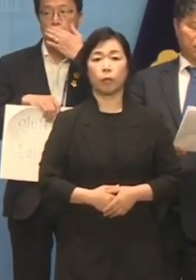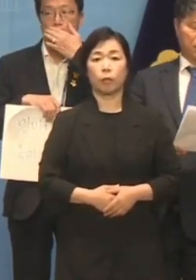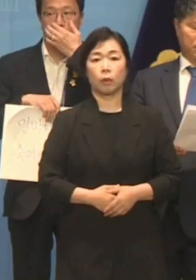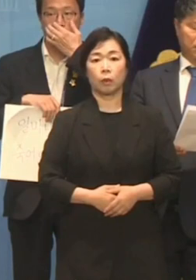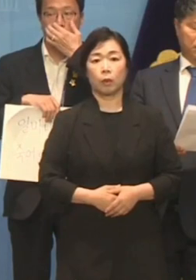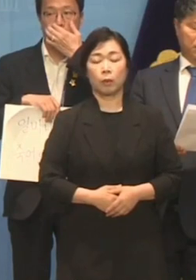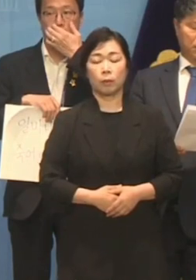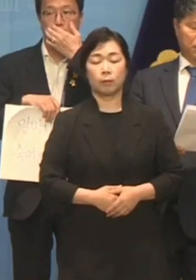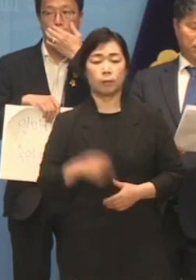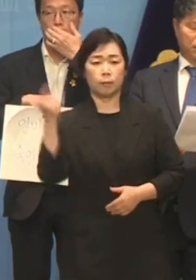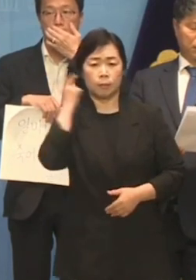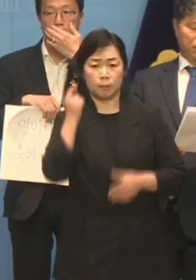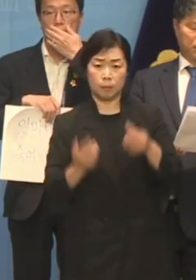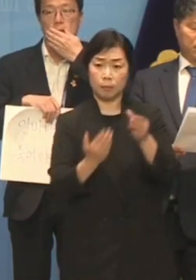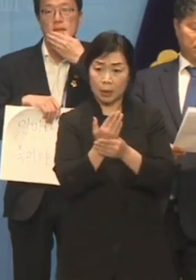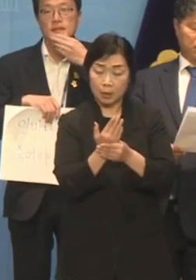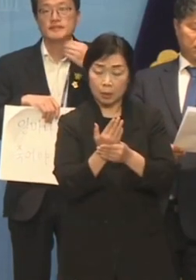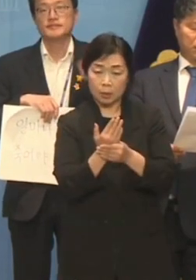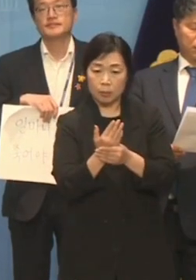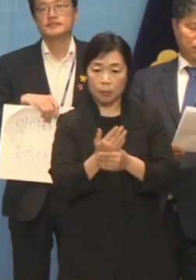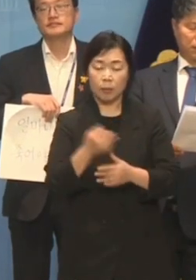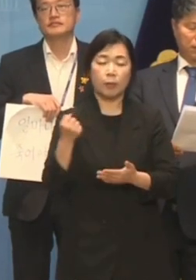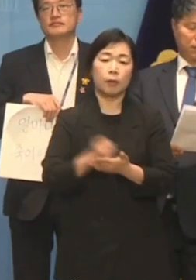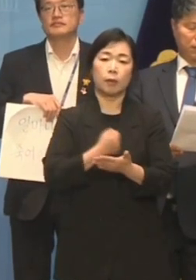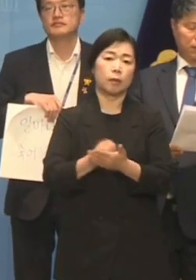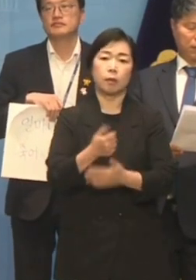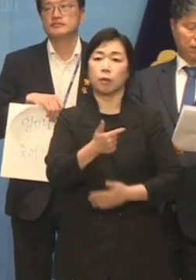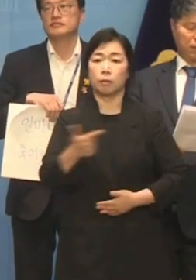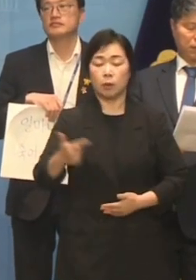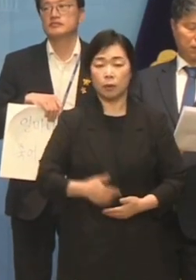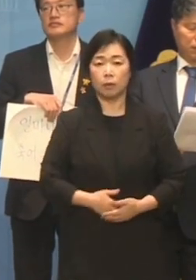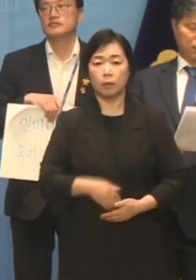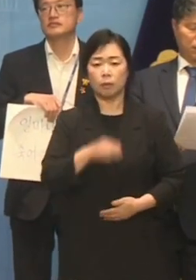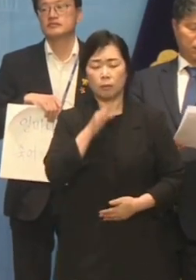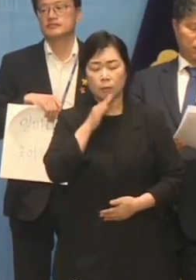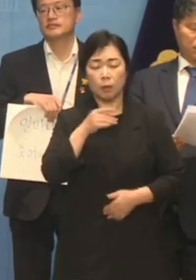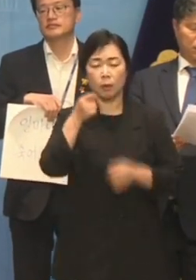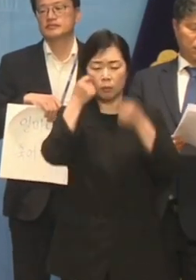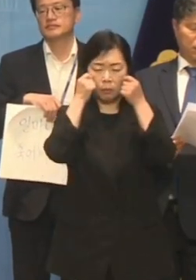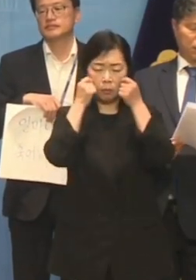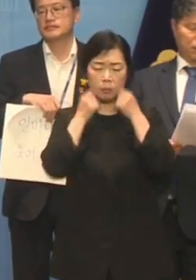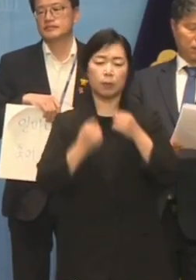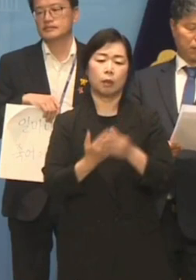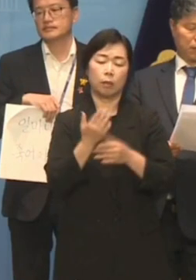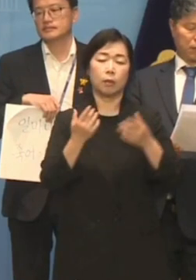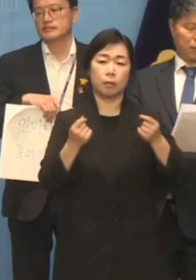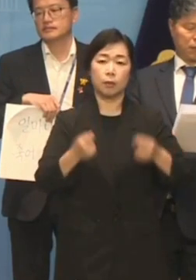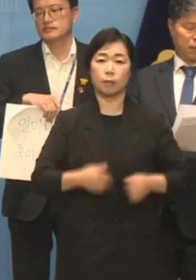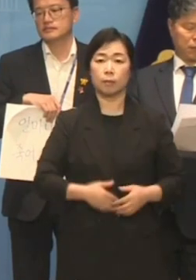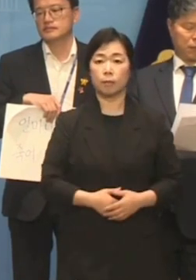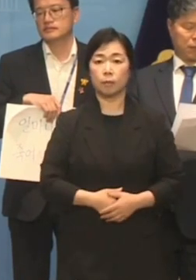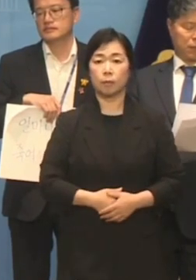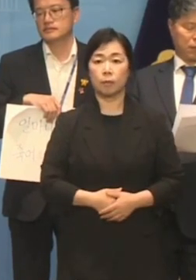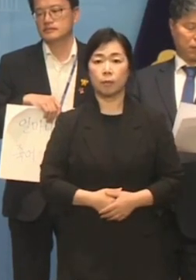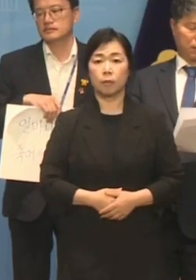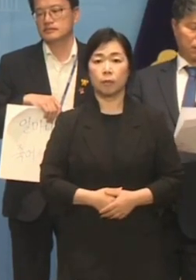너무나 가슴이 아프고 참담합니다. 저절로 눈물이 나는 날인 것 같습니다.